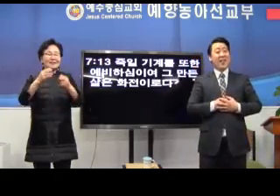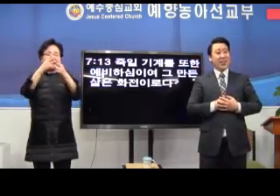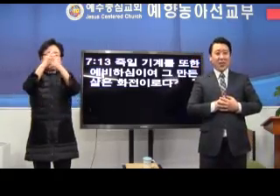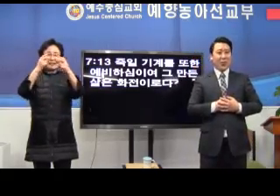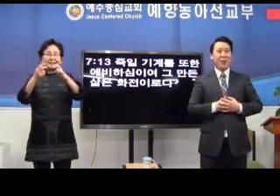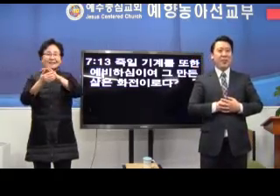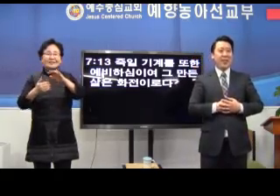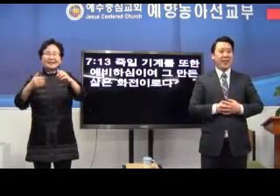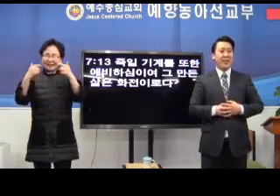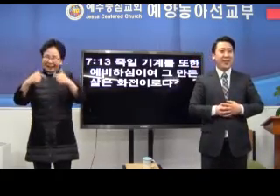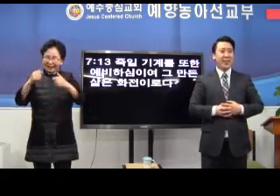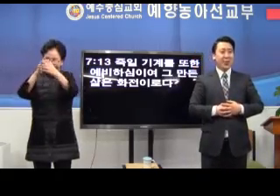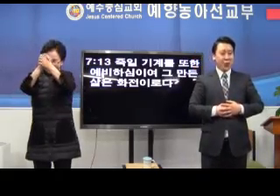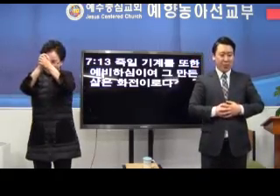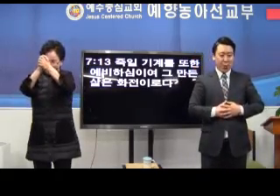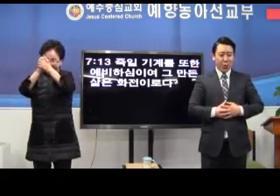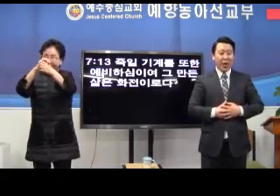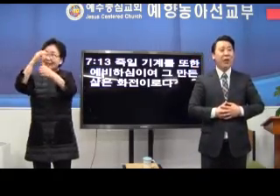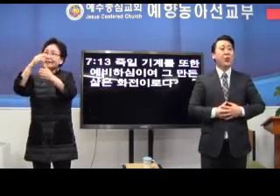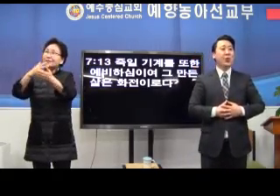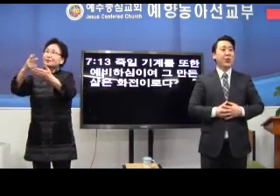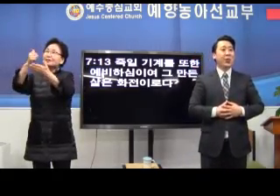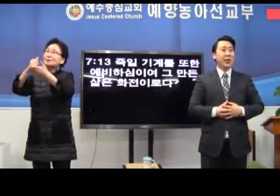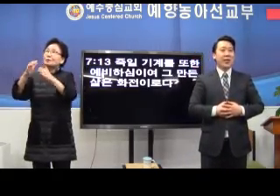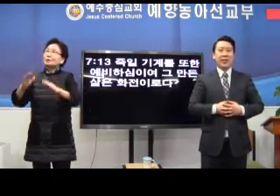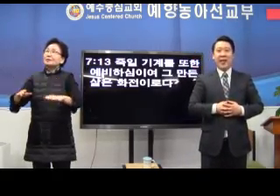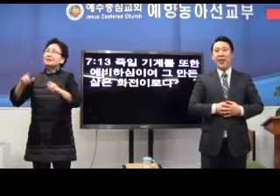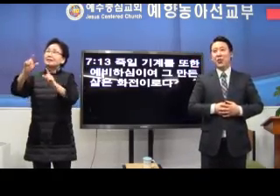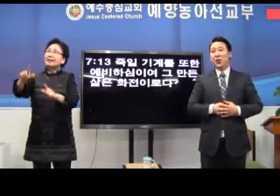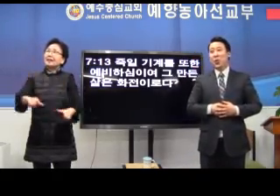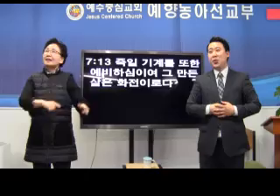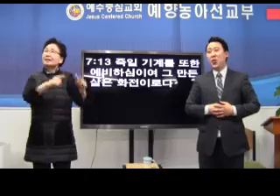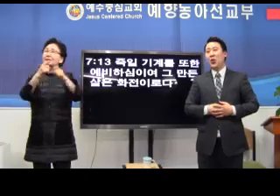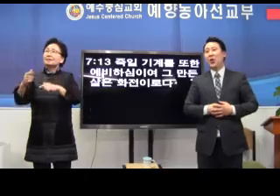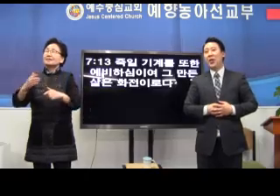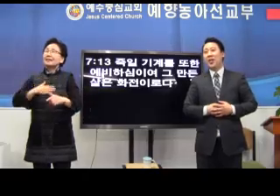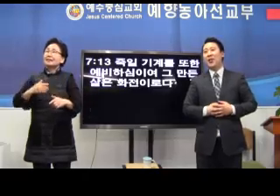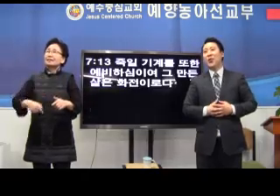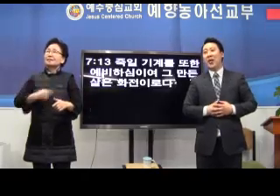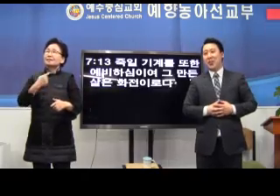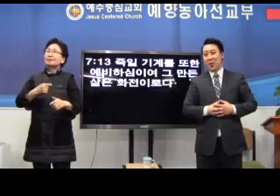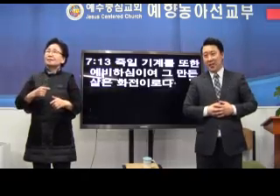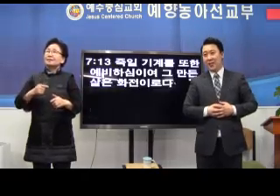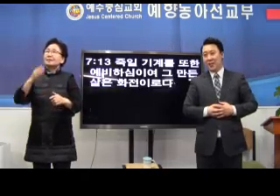그렇게 기도합니다. 주님, 오늘 하루 내 스스로는 정결하게 사는 것 같지만